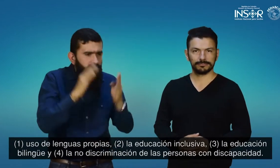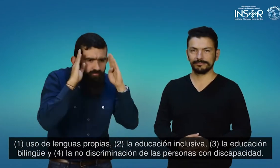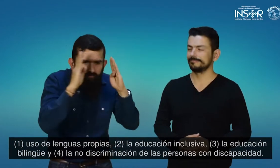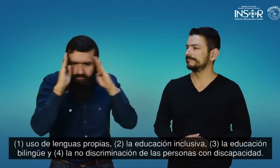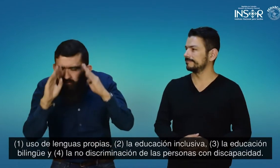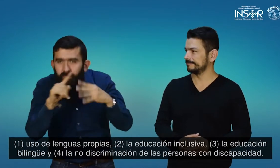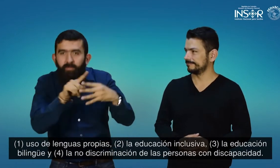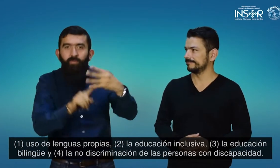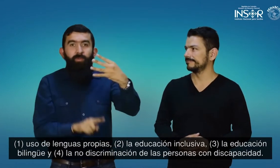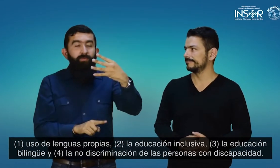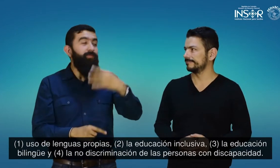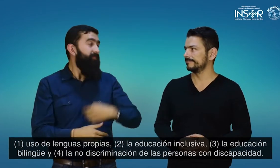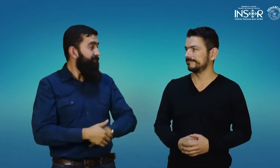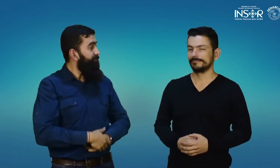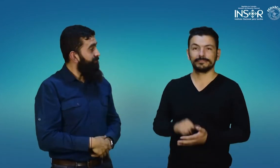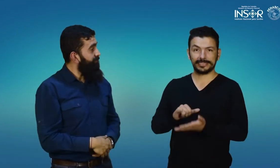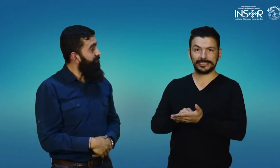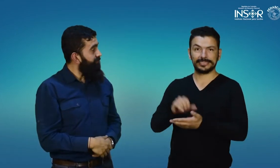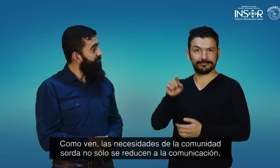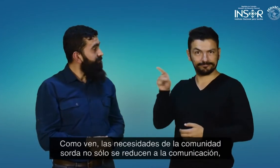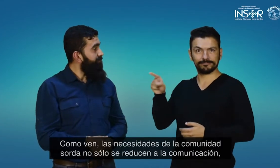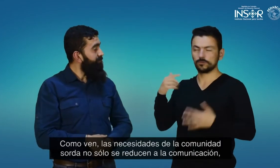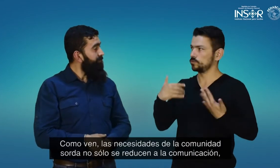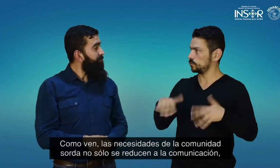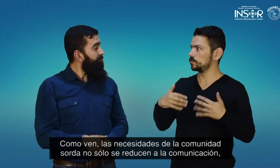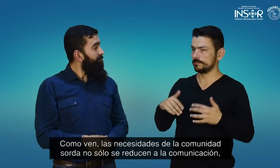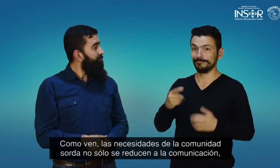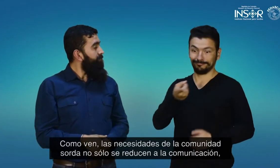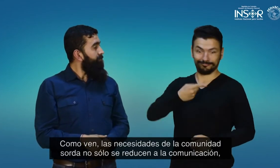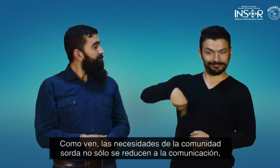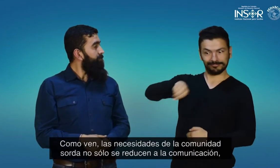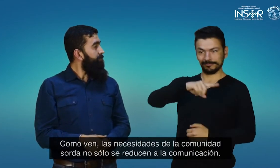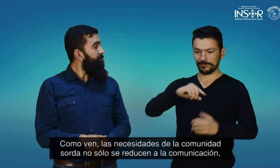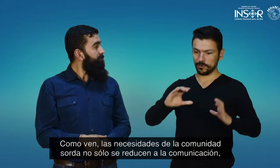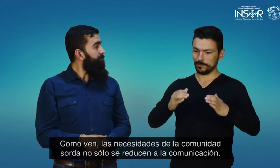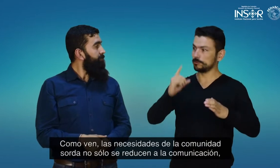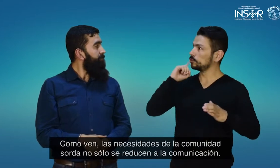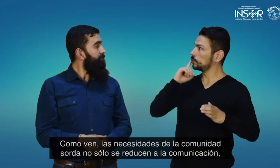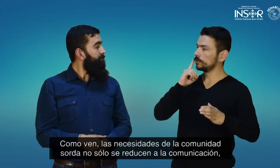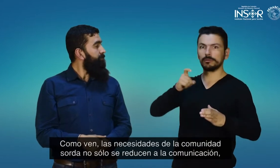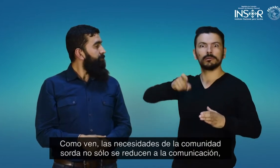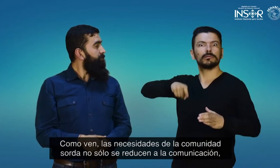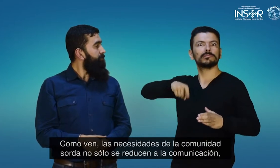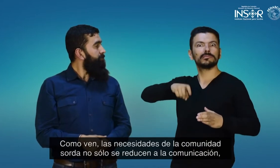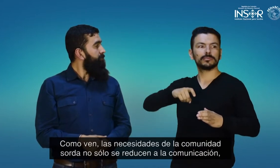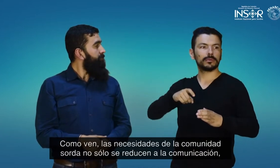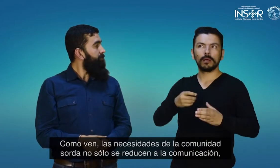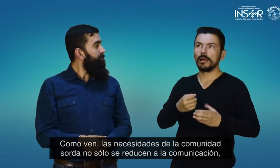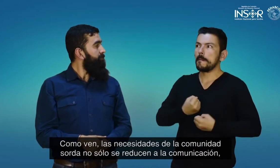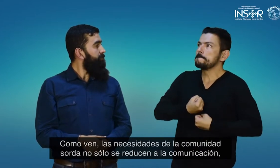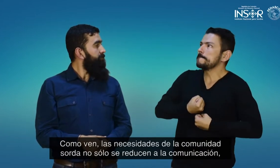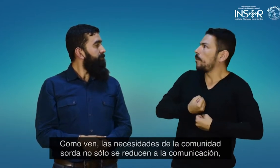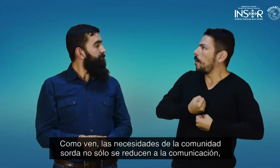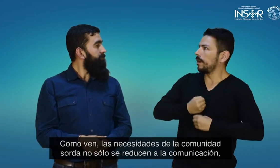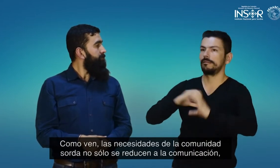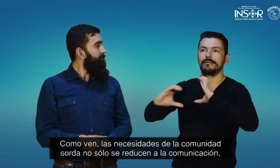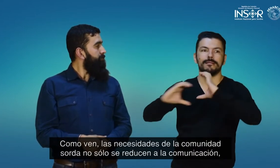discriminación de las personas con discapacidad. Como ven, las necesidades de la comunidad sorda no solo se